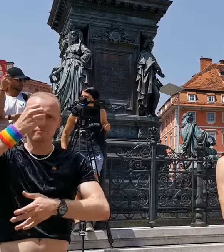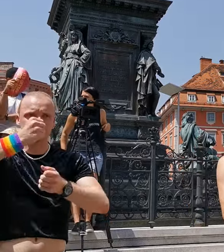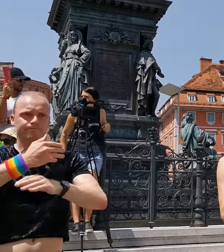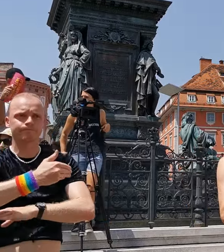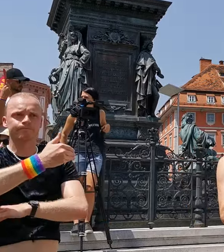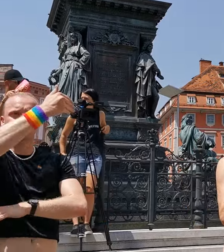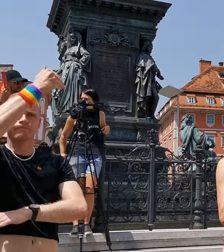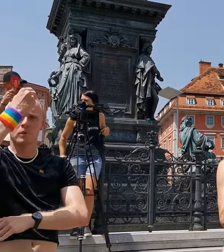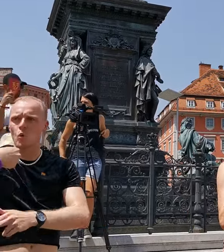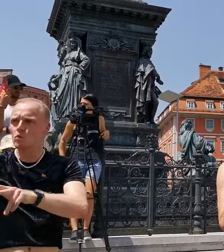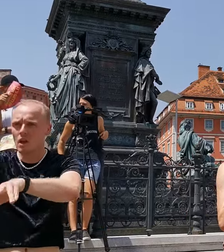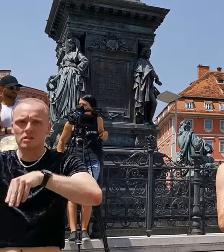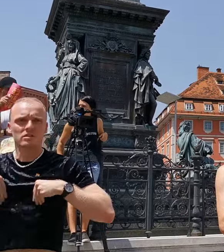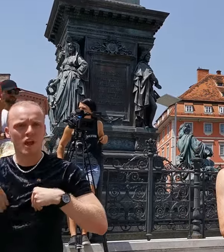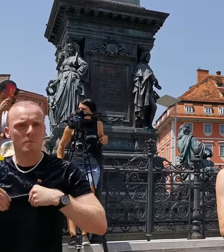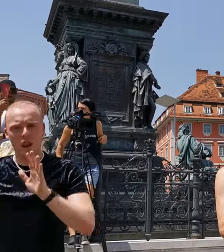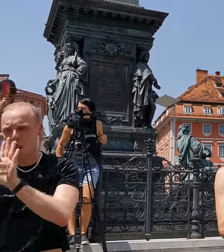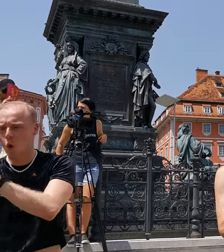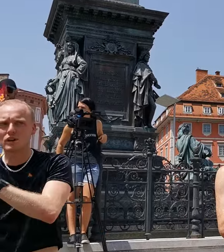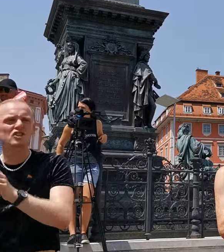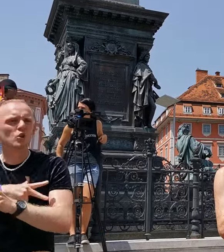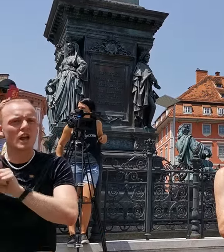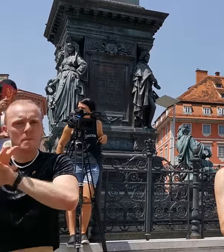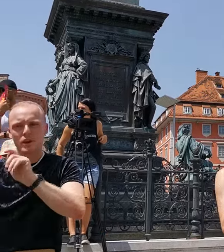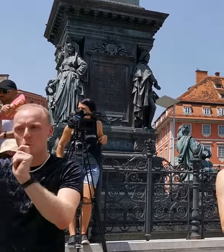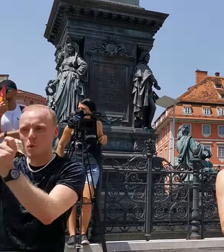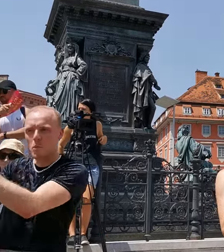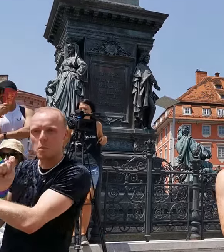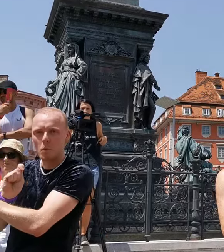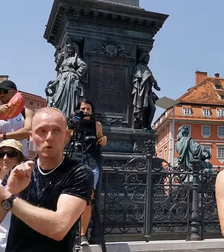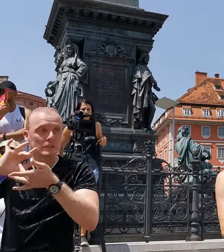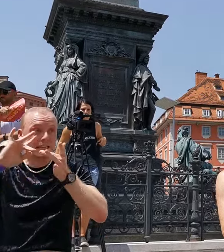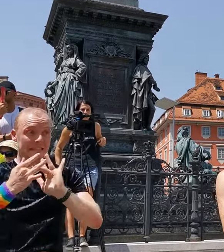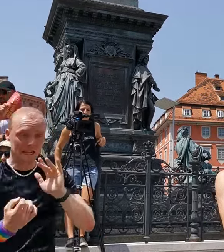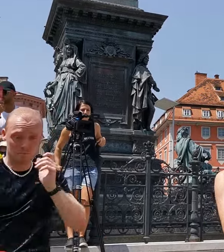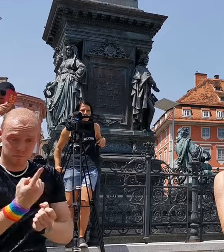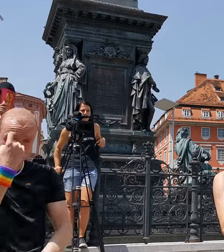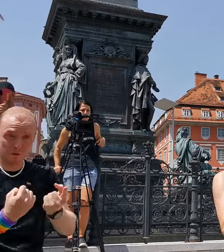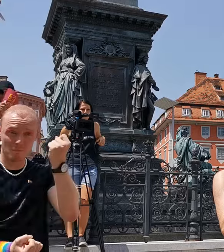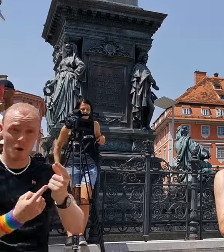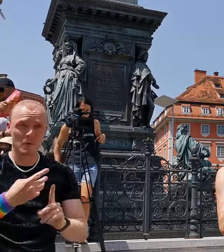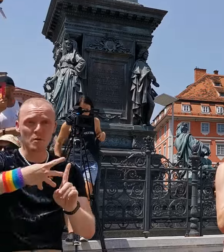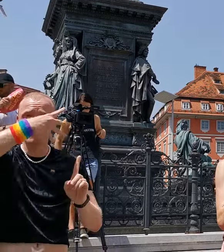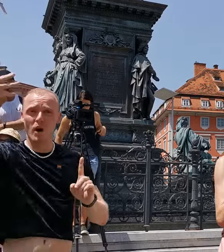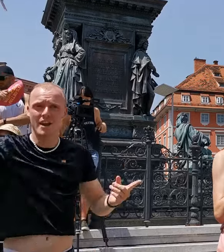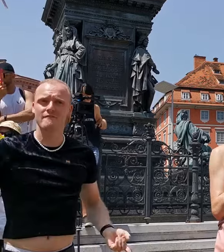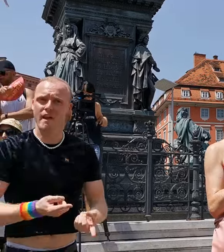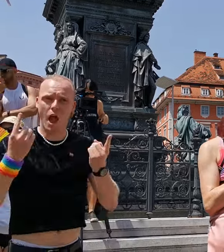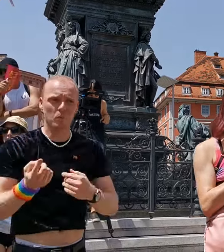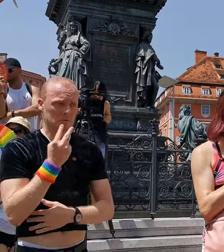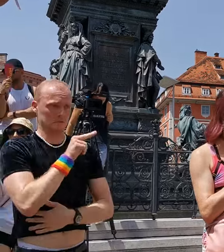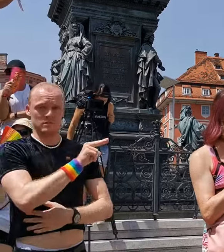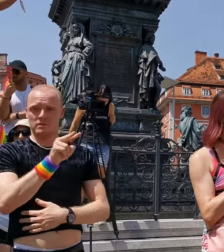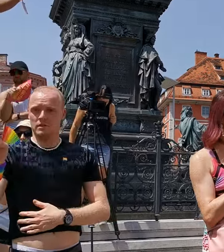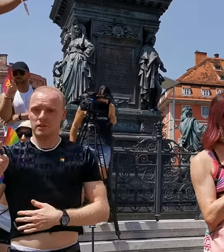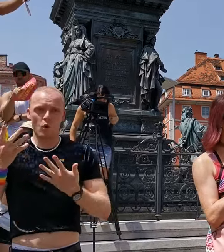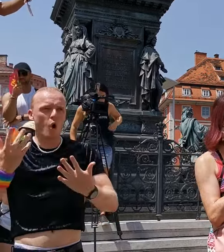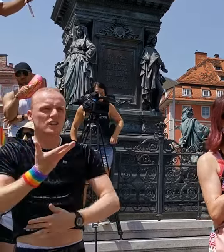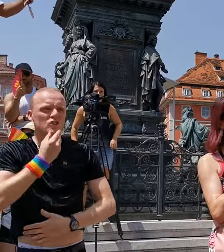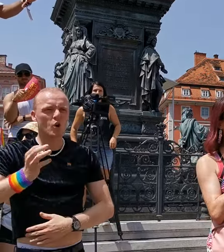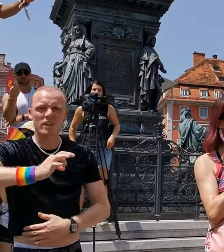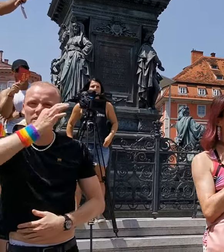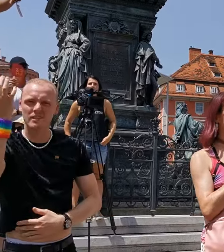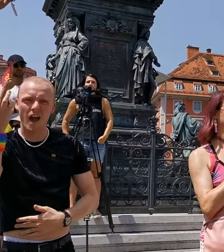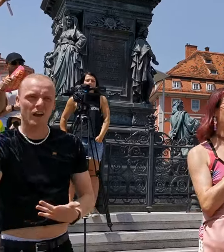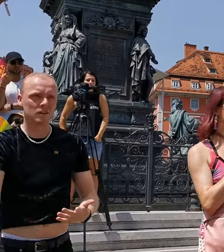die Unternehmen ändern ihre Logos auf Social Media und mein Algorithmus füllt sich mit Pride-Werbung. An einer so schönen Zeit wie heute